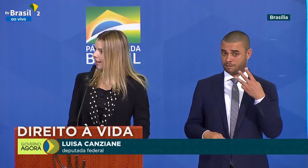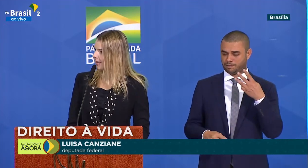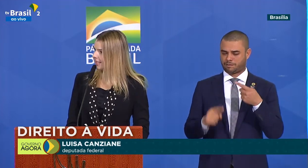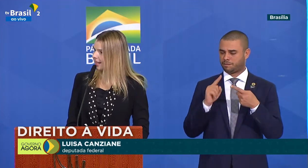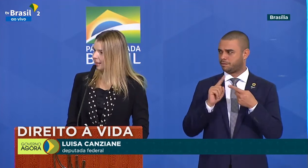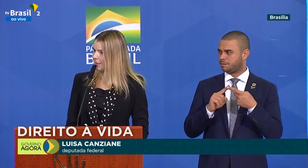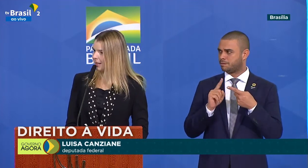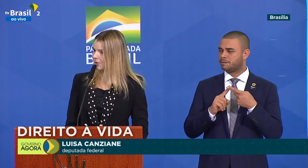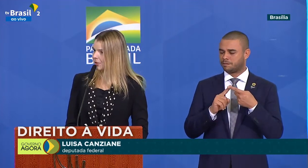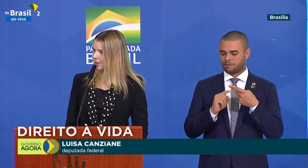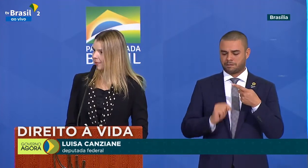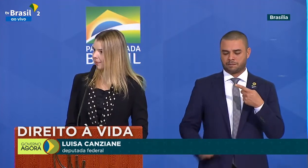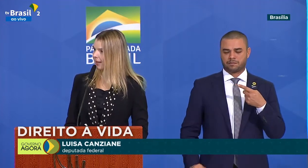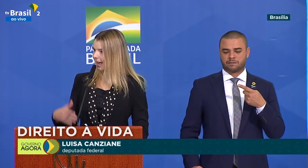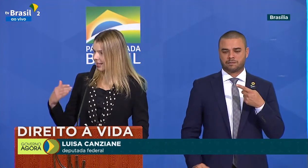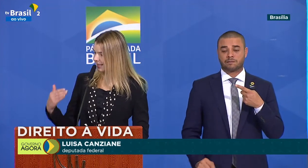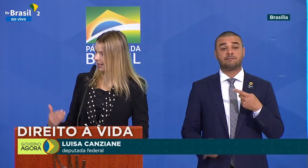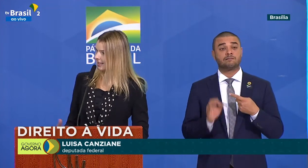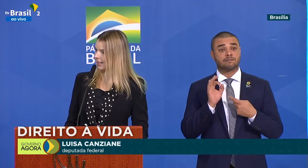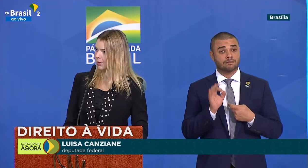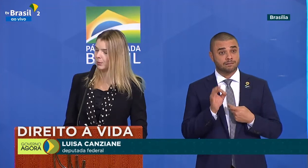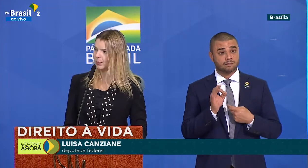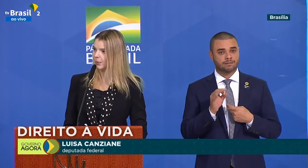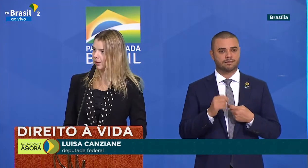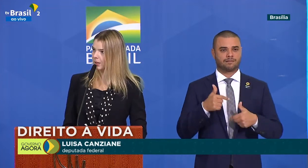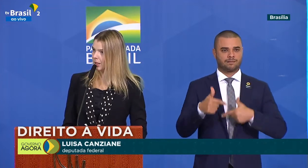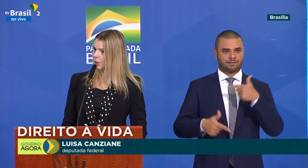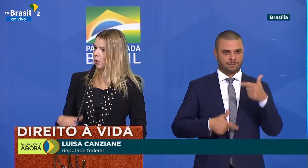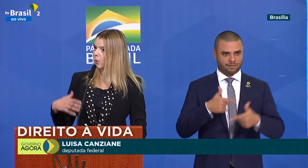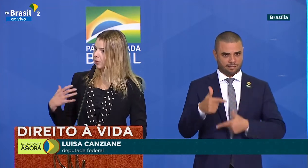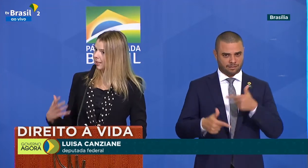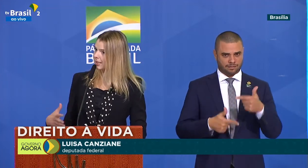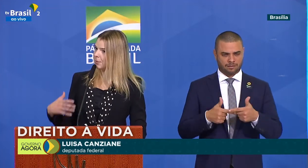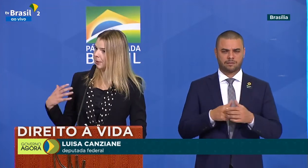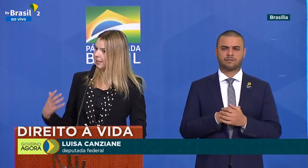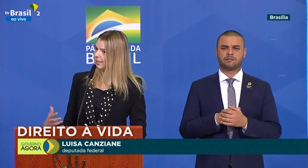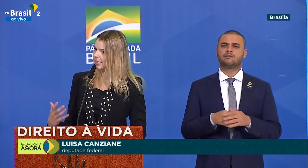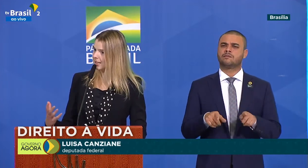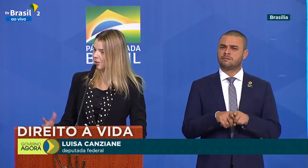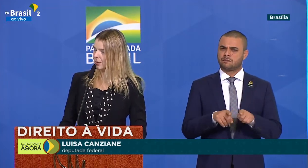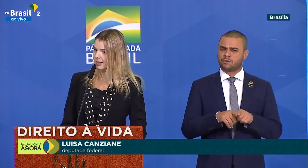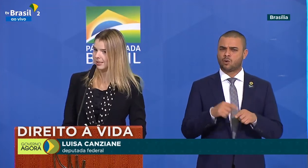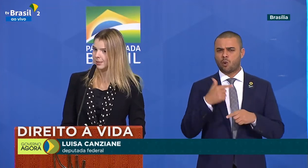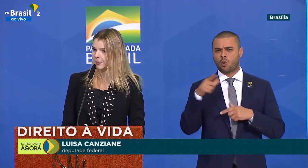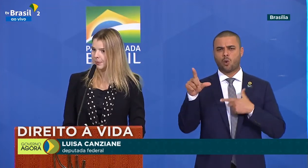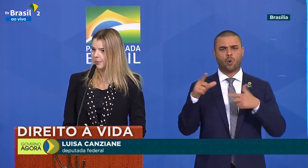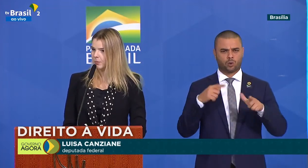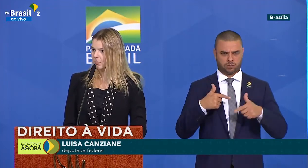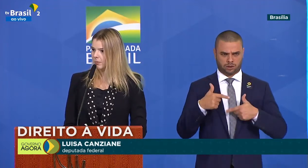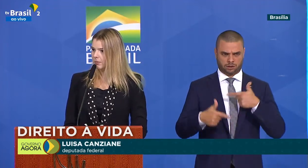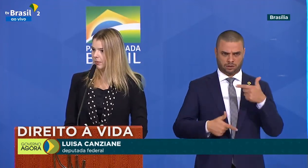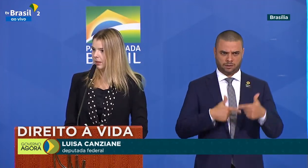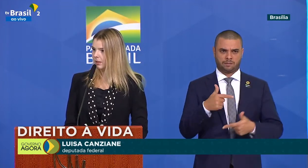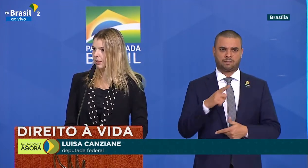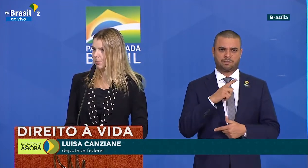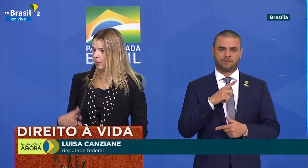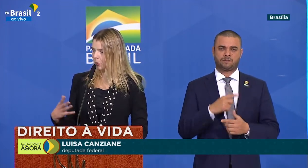delas certamente esta ação e outras importantes ações